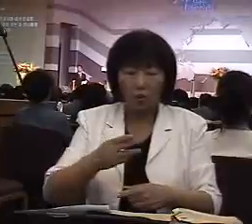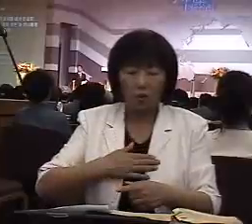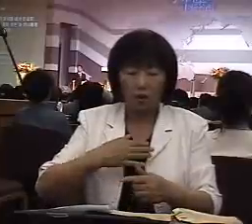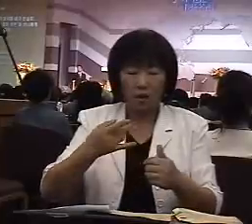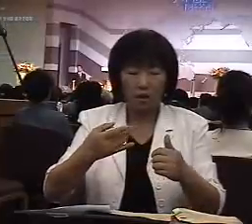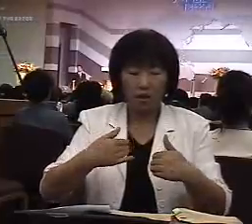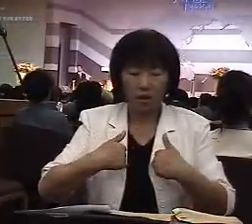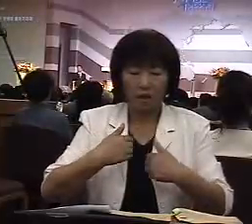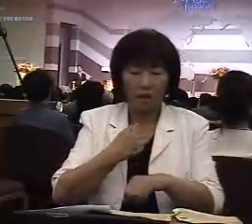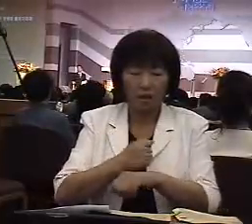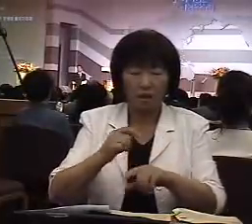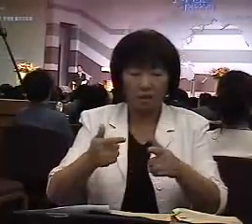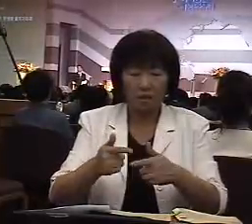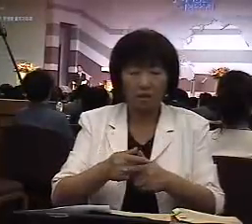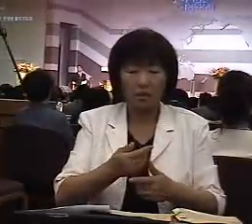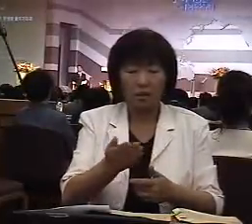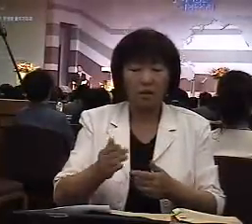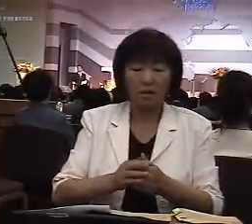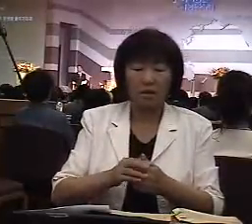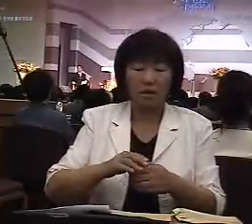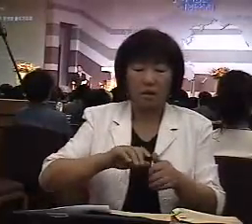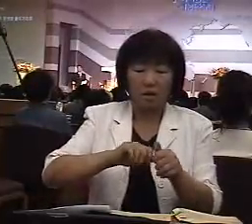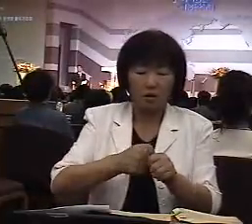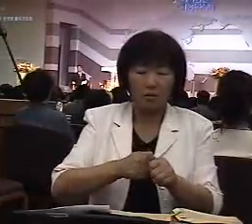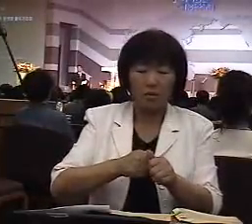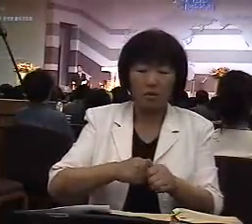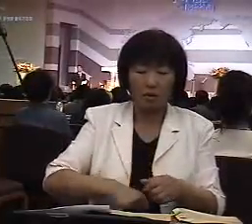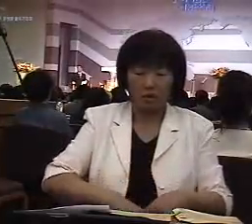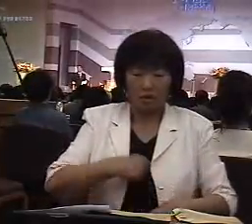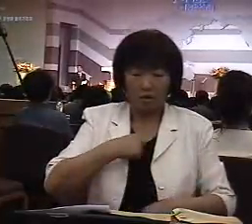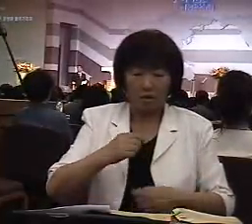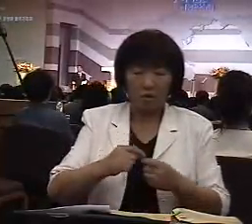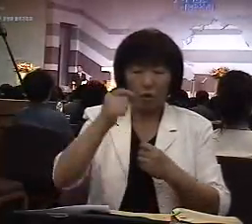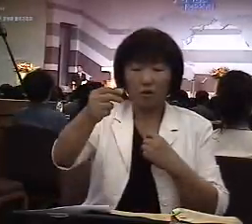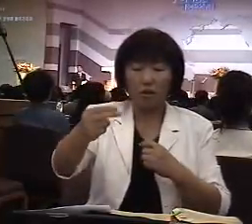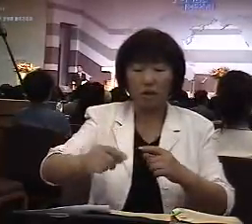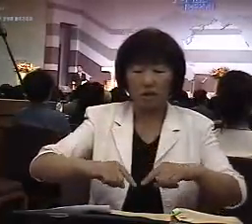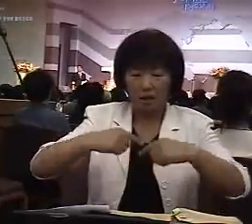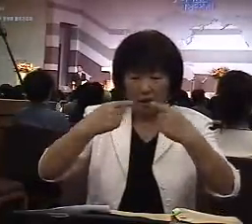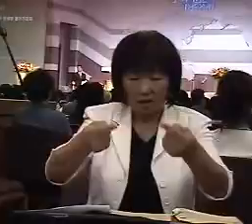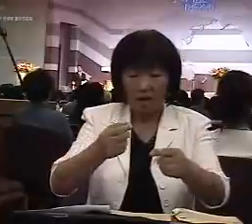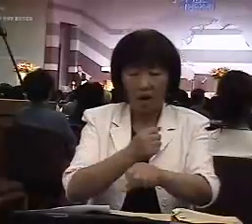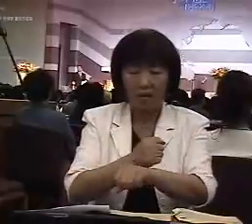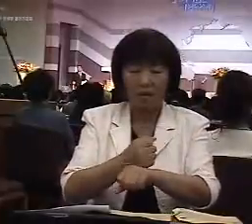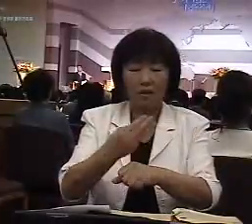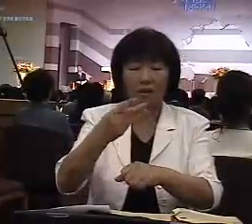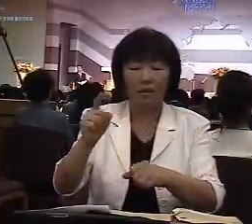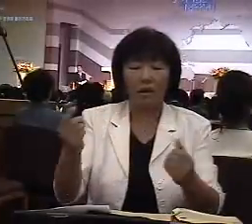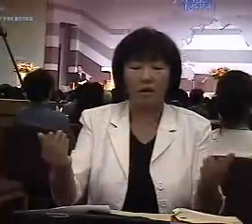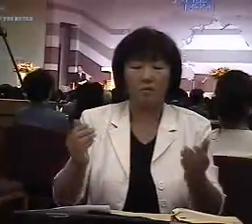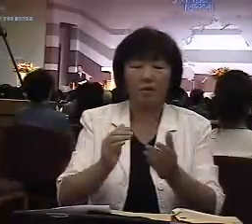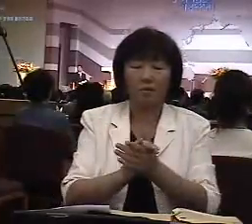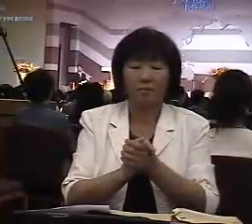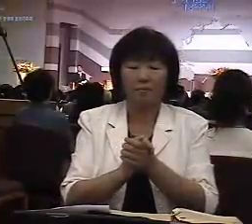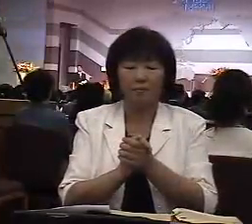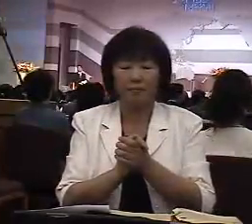아니한 것이니라 하시니 저희는 영벌에 의인들은 영생에 들어가리라 하시니라.